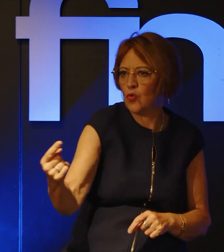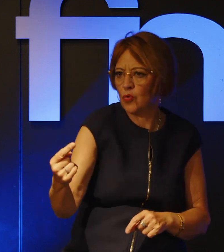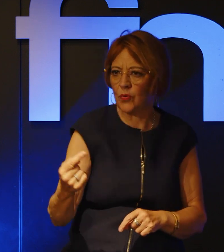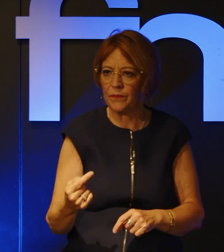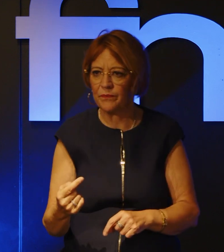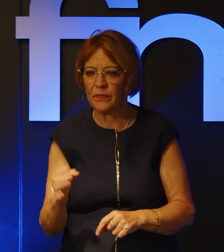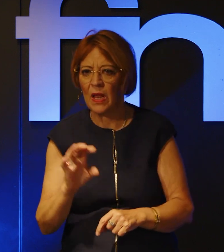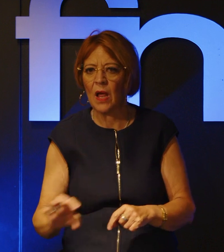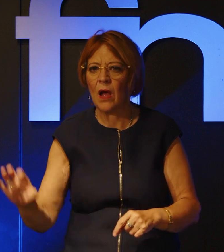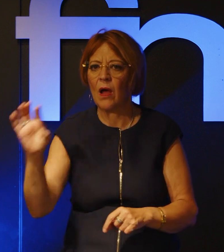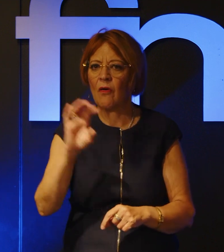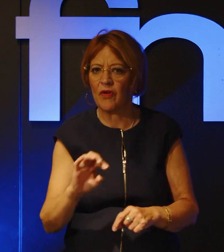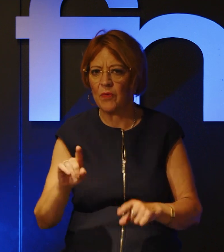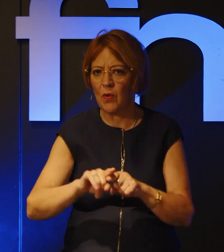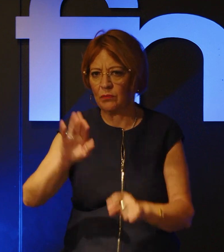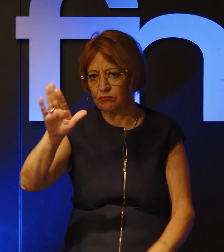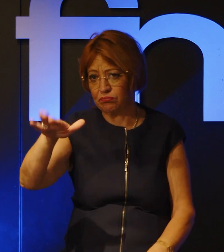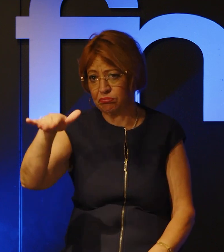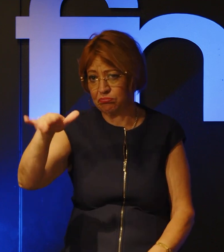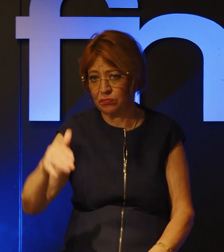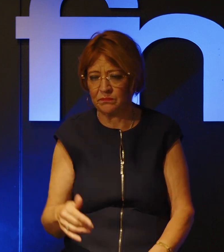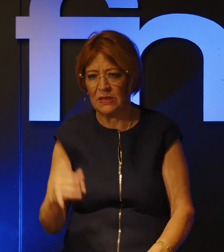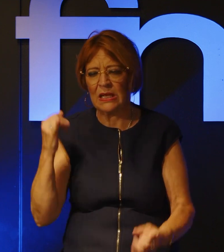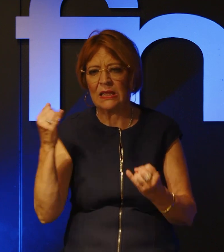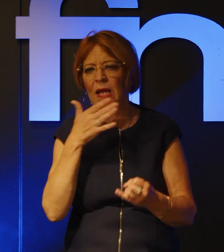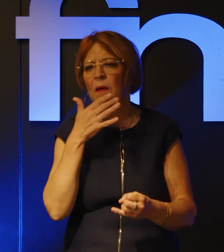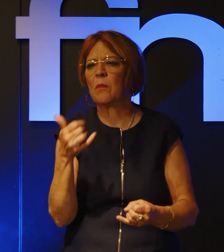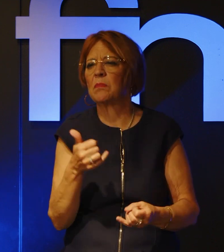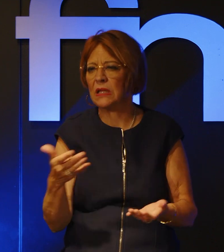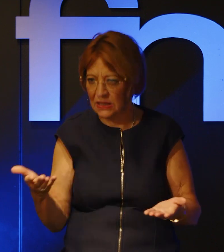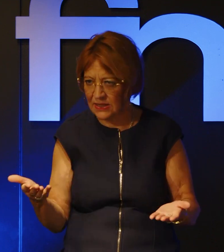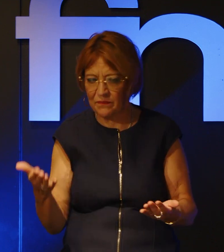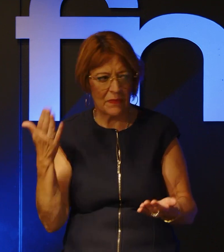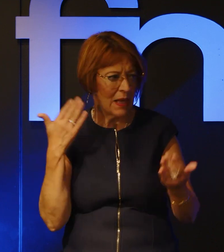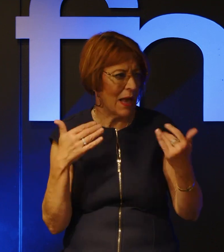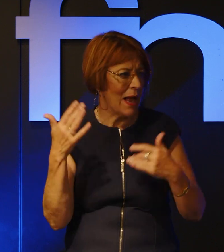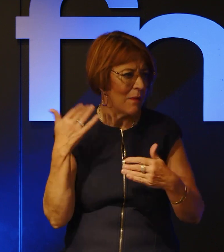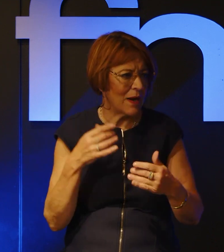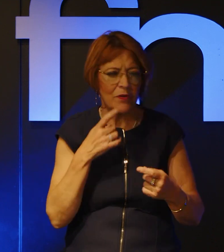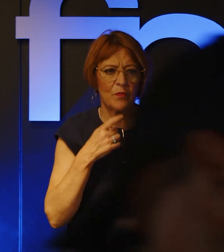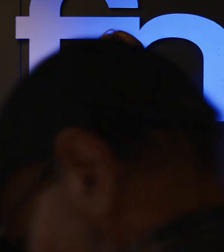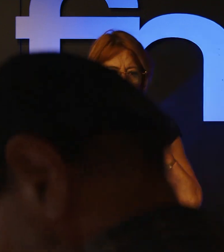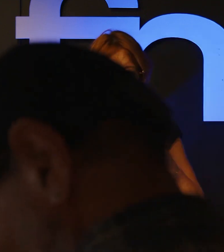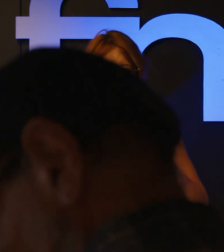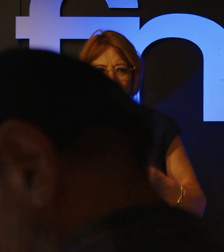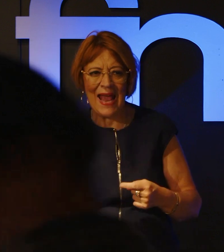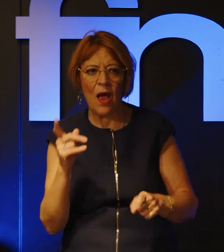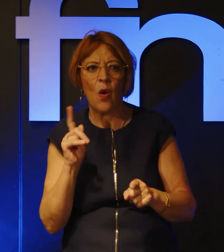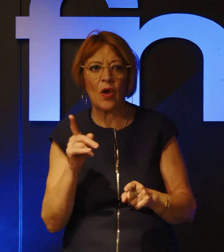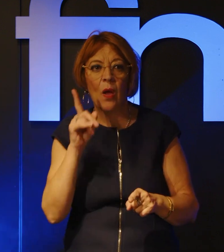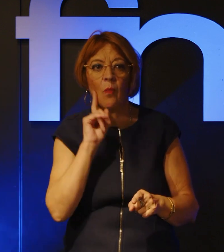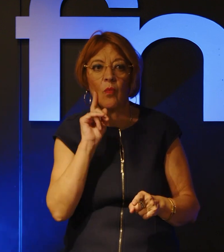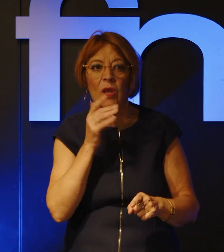suas formas são menoras se nós pensarmos nos ideais de beleza Eh há bocadinho não se perguntarmos à Iá não é o que é que é uma